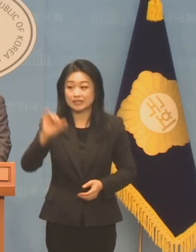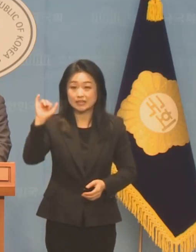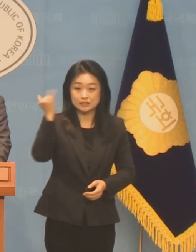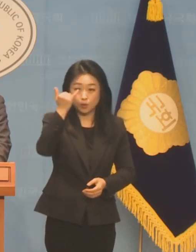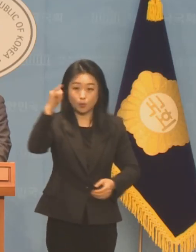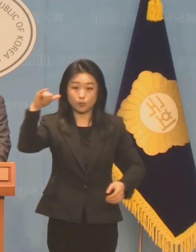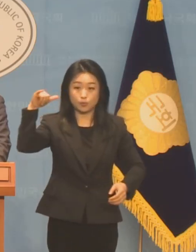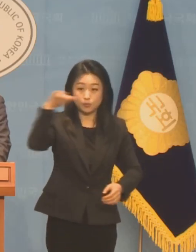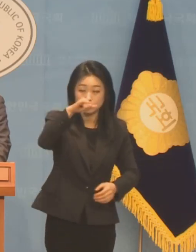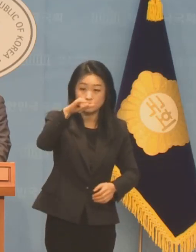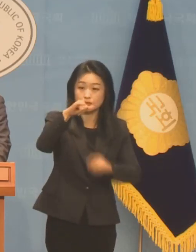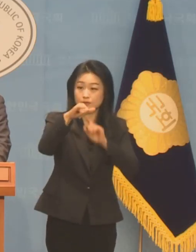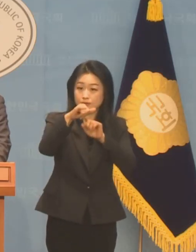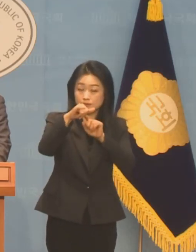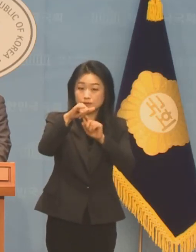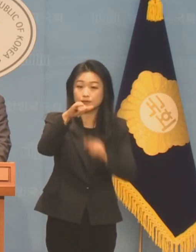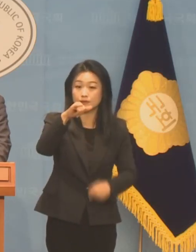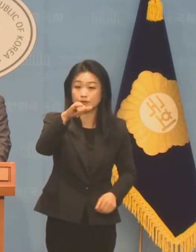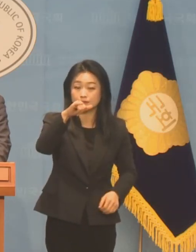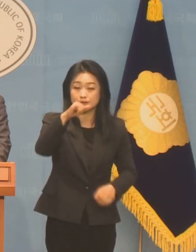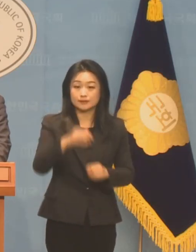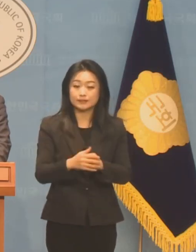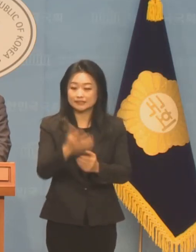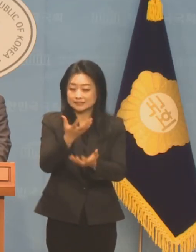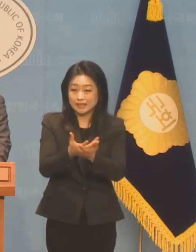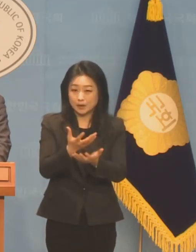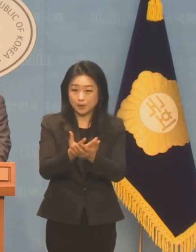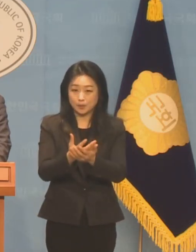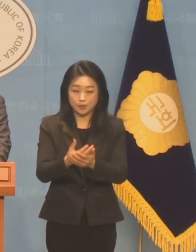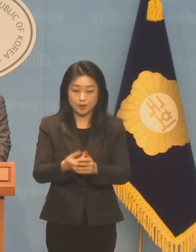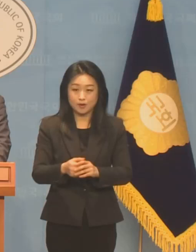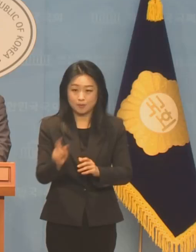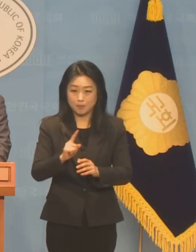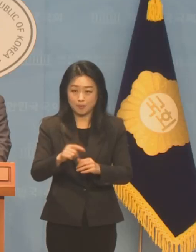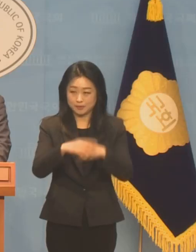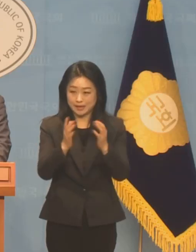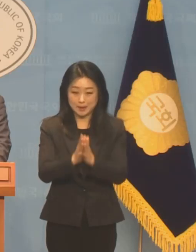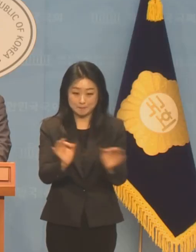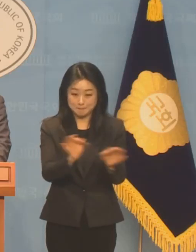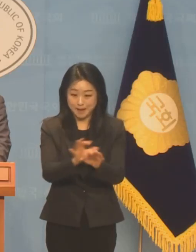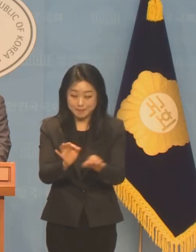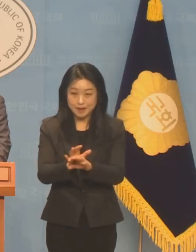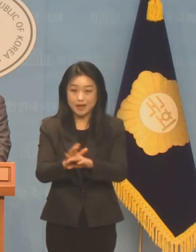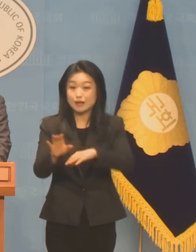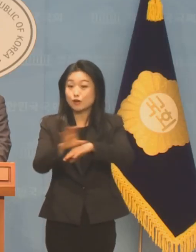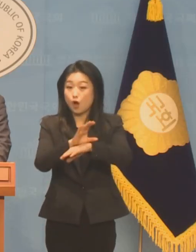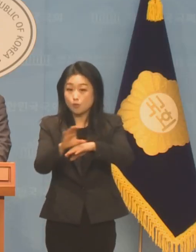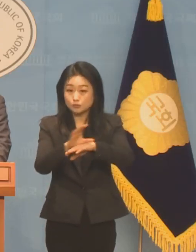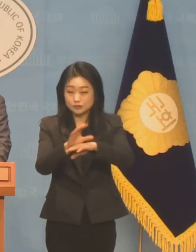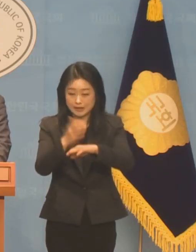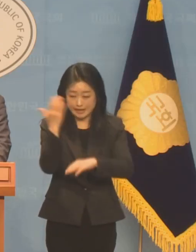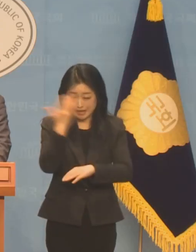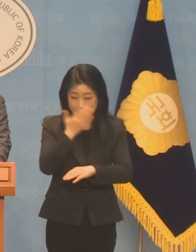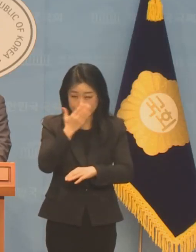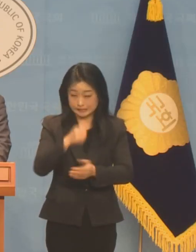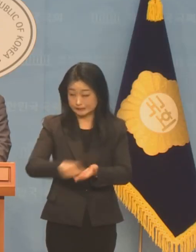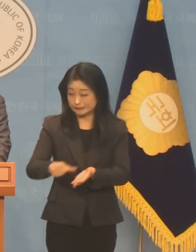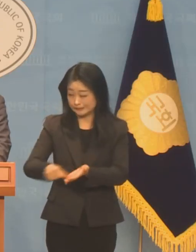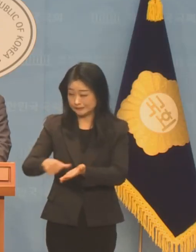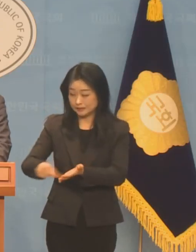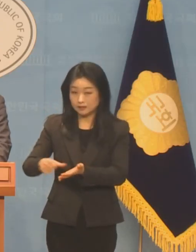드론사가 비상계엄 이후 자료 세단, 컴퓨터 포맷 등 내부 자료를 조직적으로